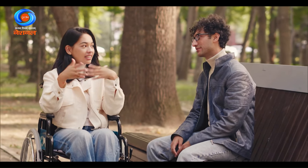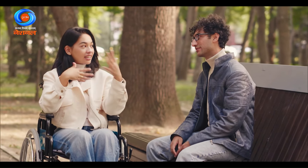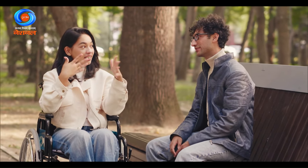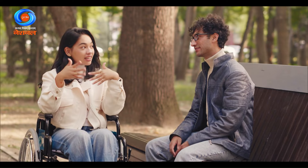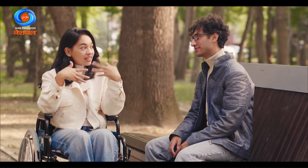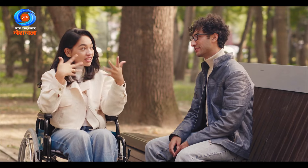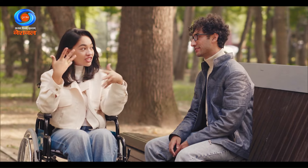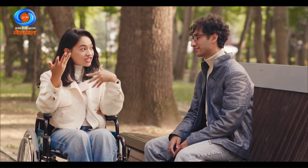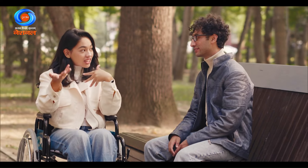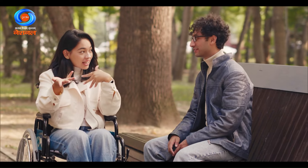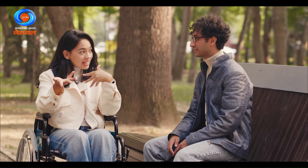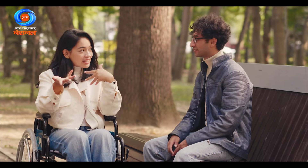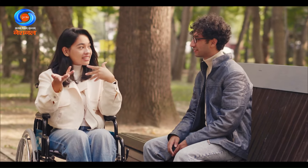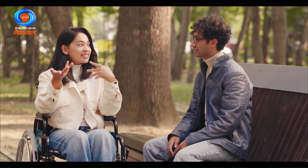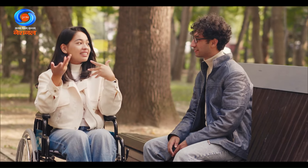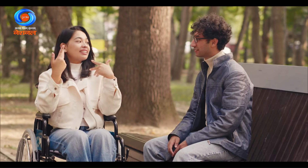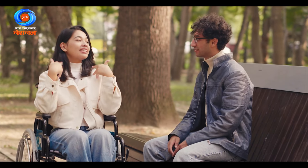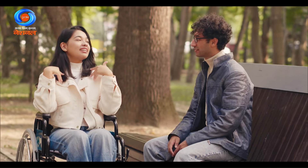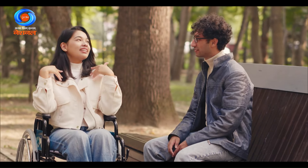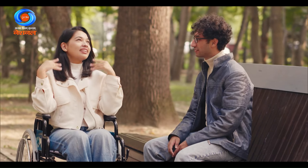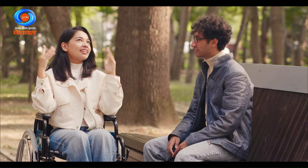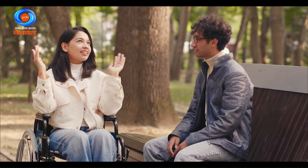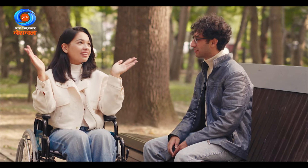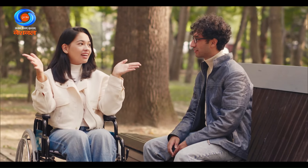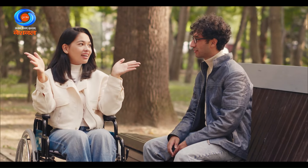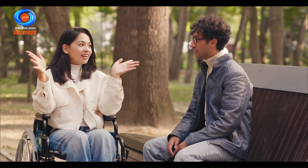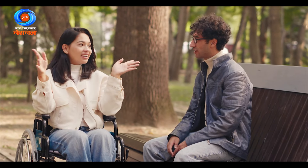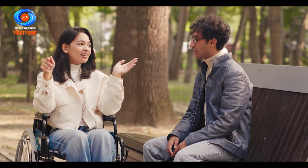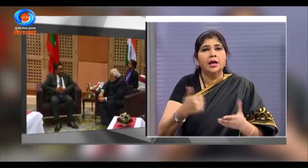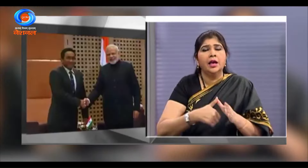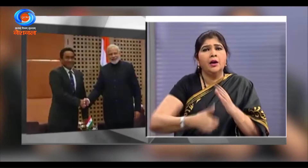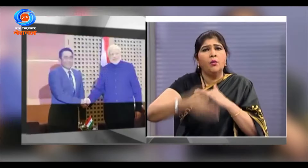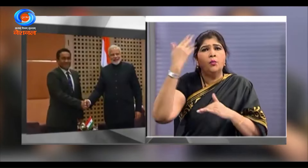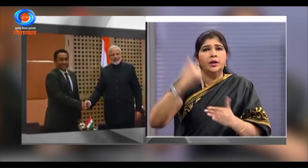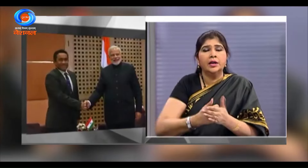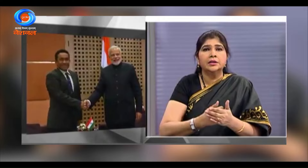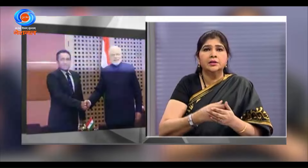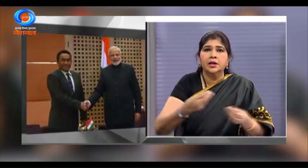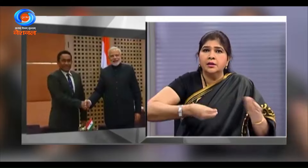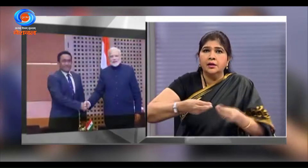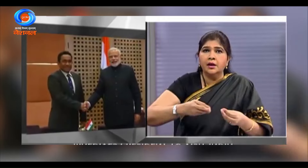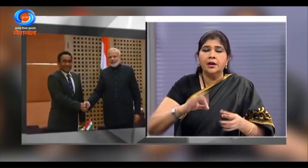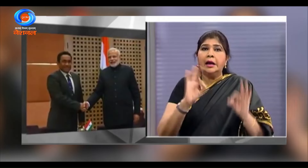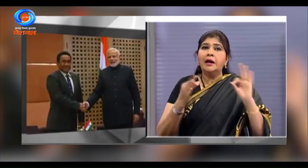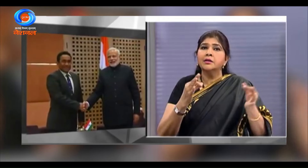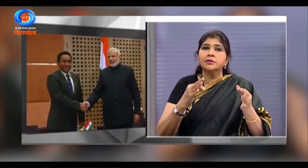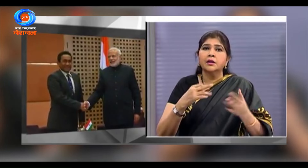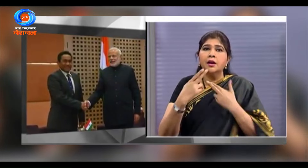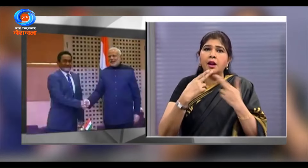ऐप्स और आर्टिफिशियल इंटेलिजेंस की मदद से सांकेतिक भाषा और आसान हो रही है। न्यूज चैनल्स और सरकारी कार्यक्रमों